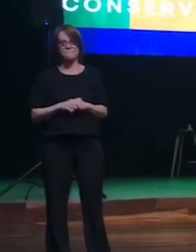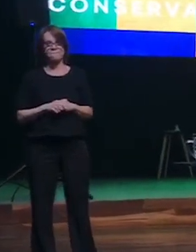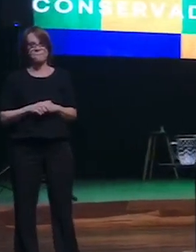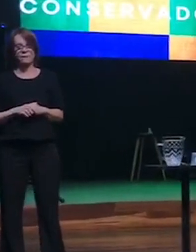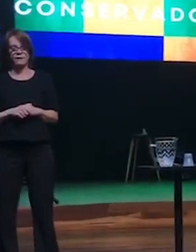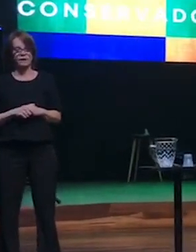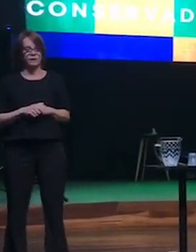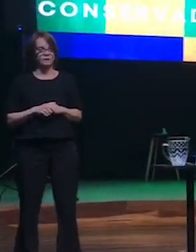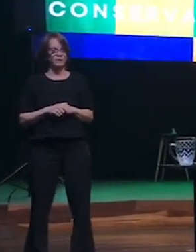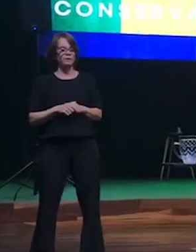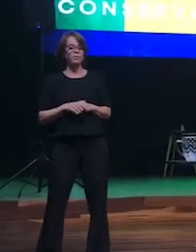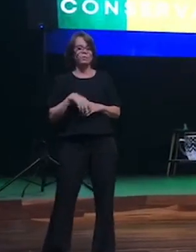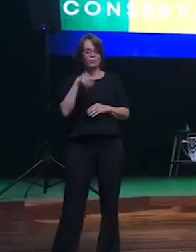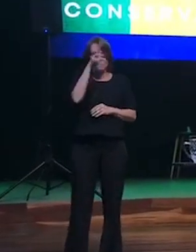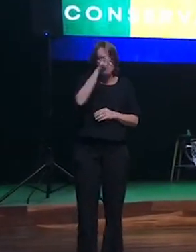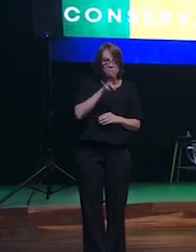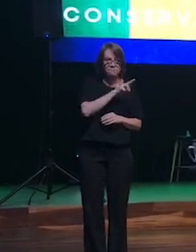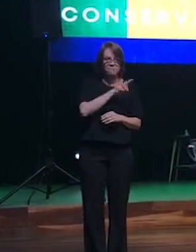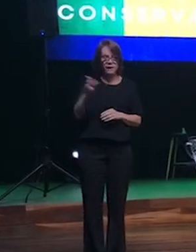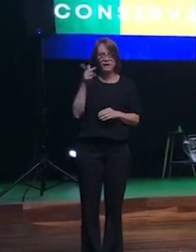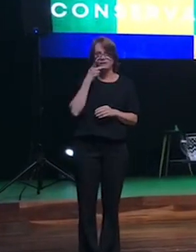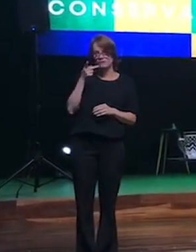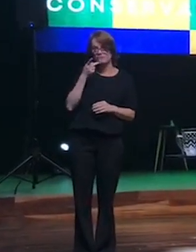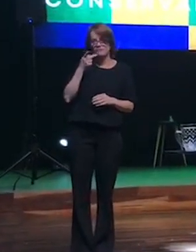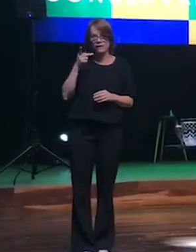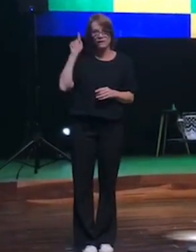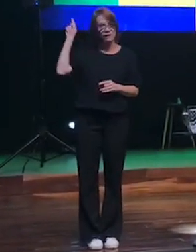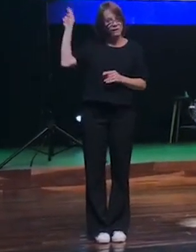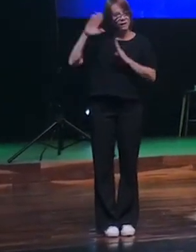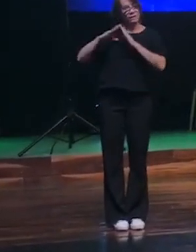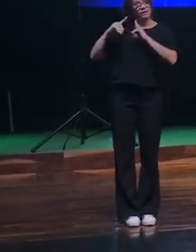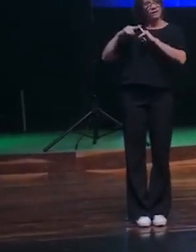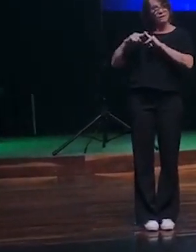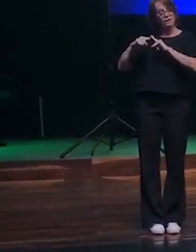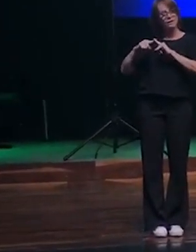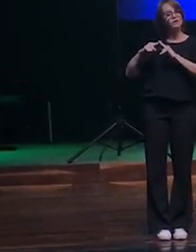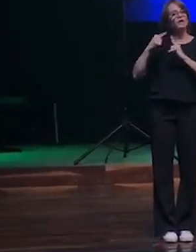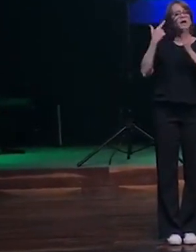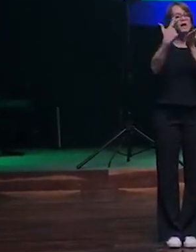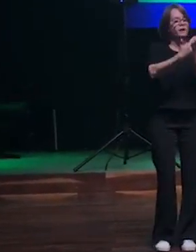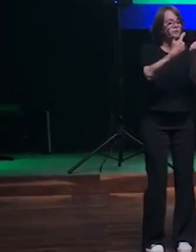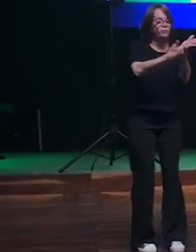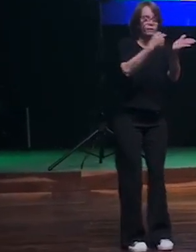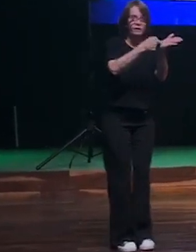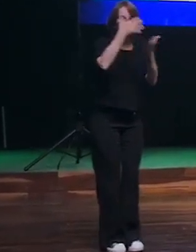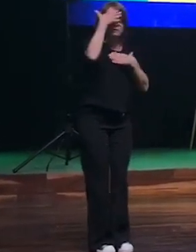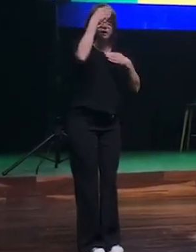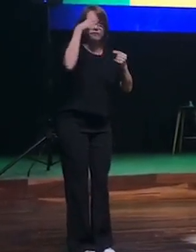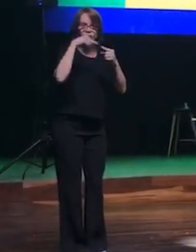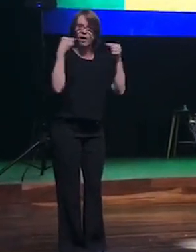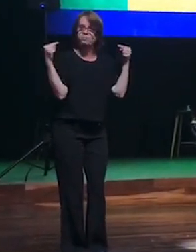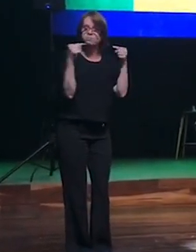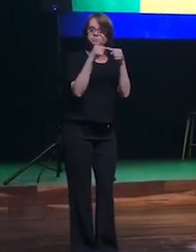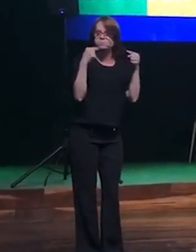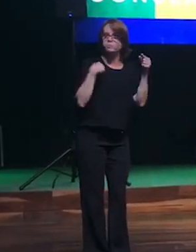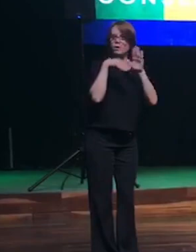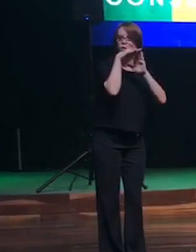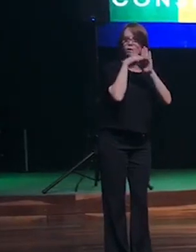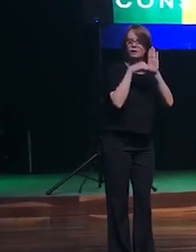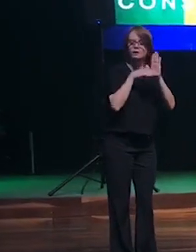Quando um padre fala na igreja, ele está falando do livro da fé. É doutrinário, tem